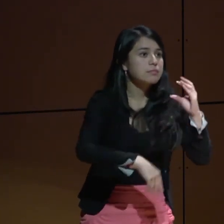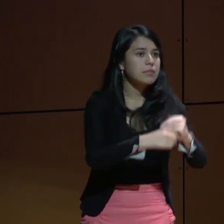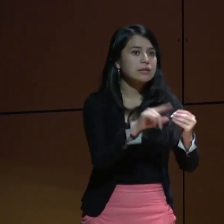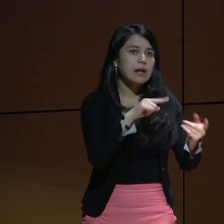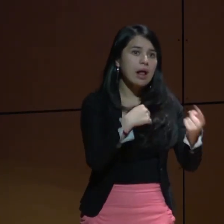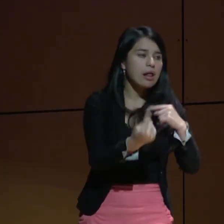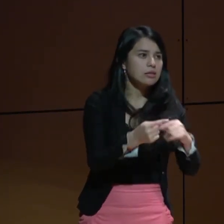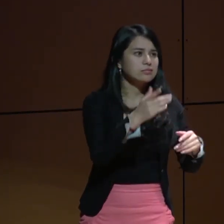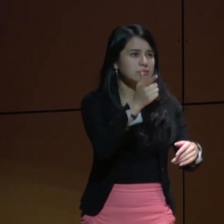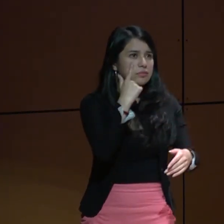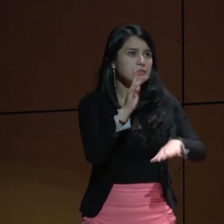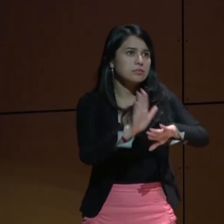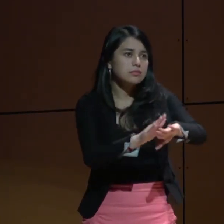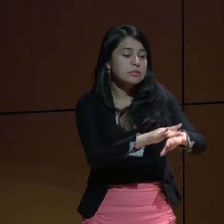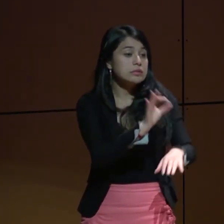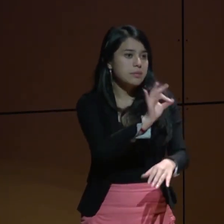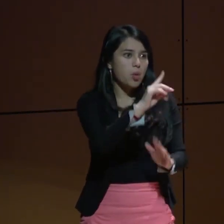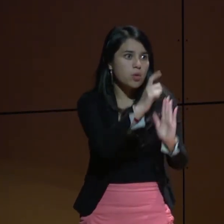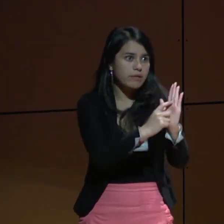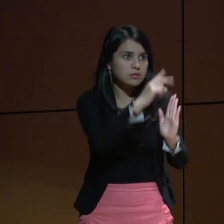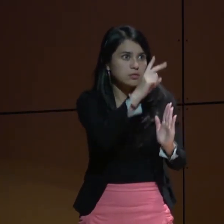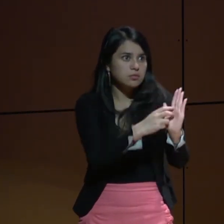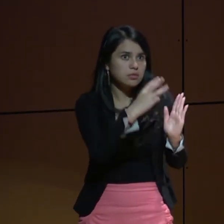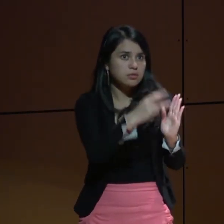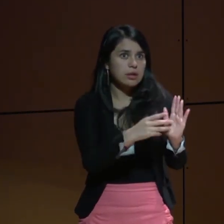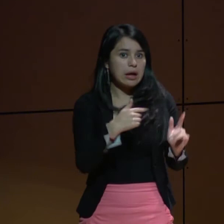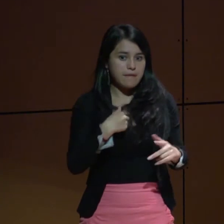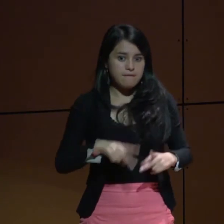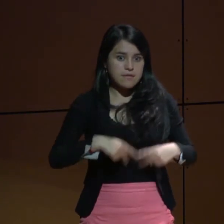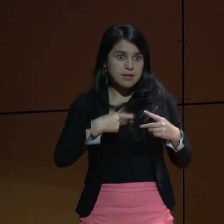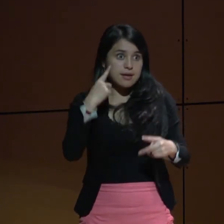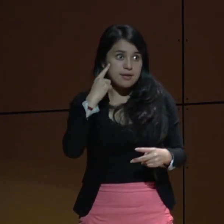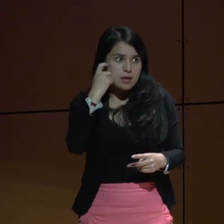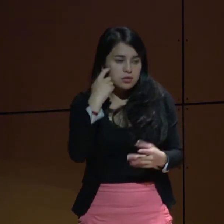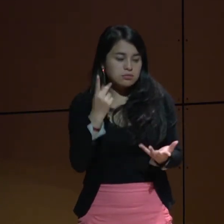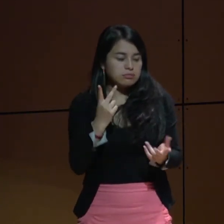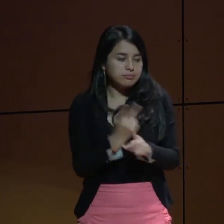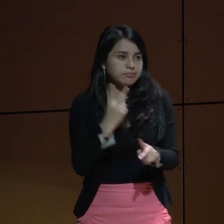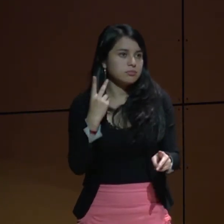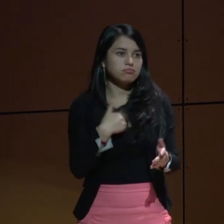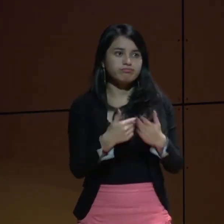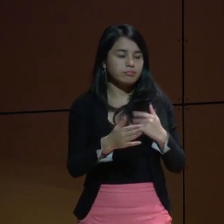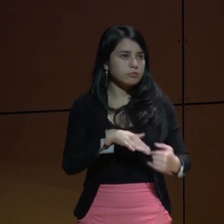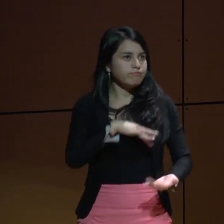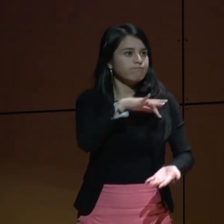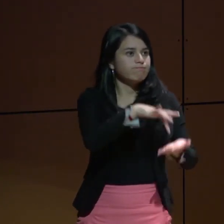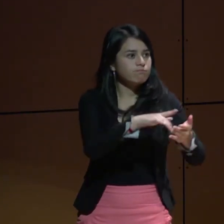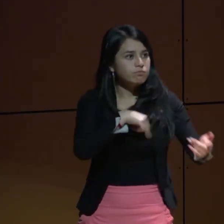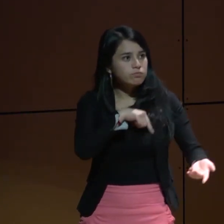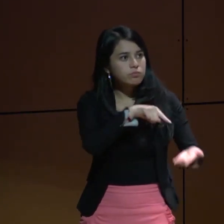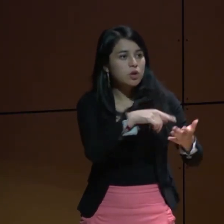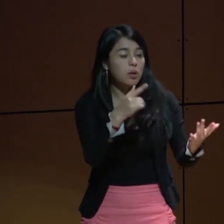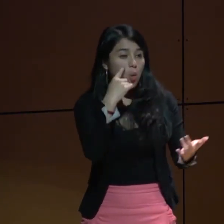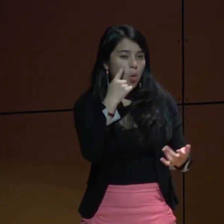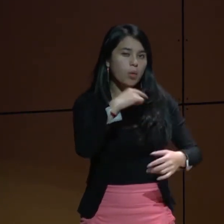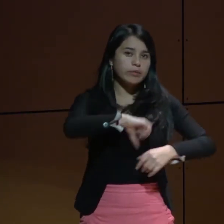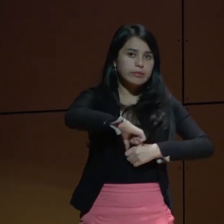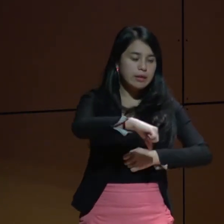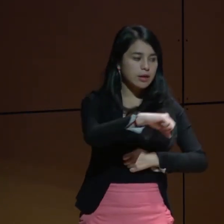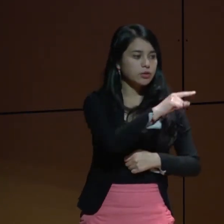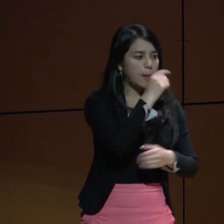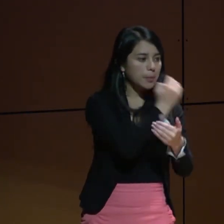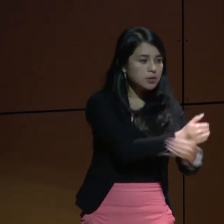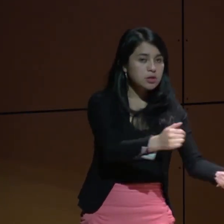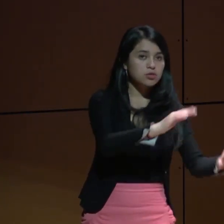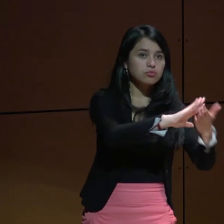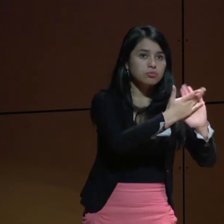interceder muchas veces arriesgando su propia vida para que se respetaran los derechos de los niños y niñas